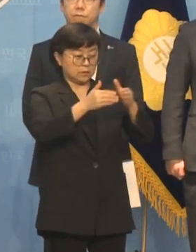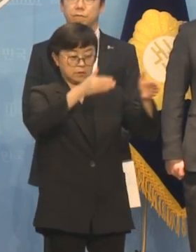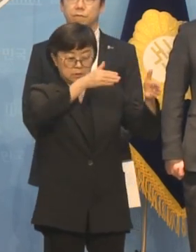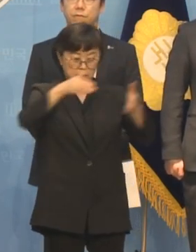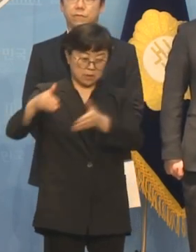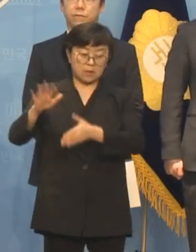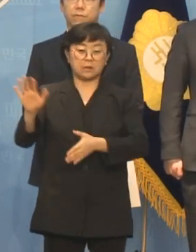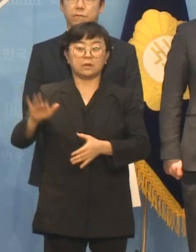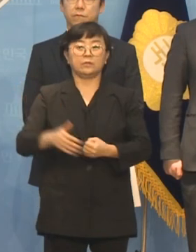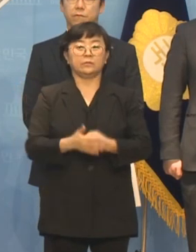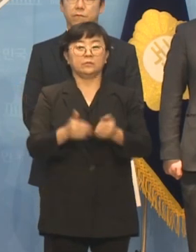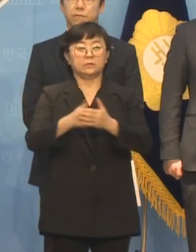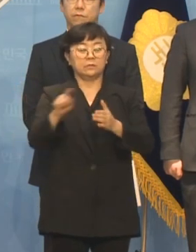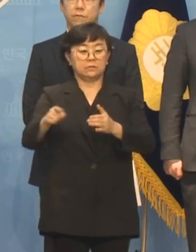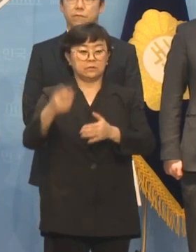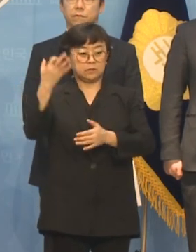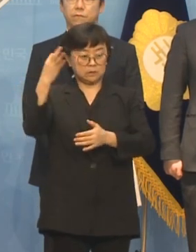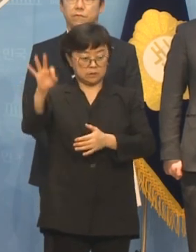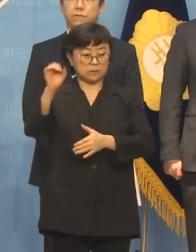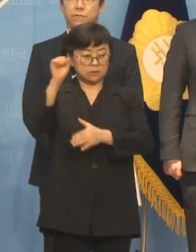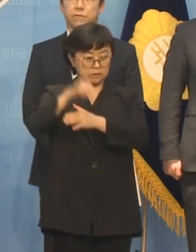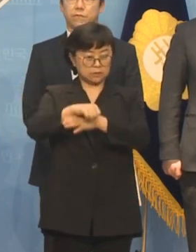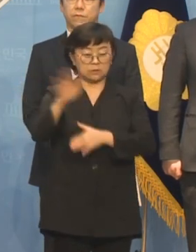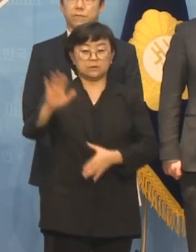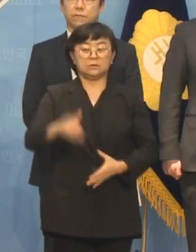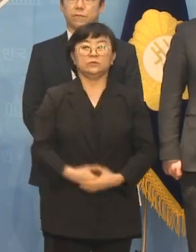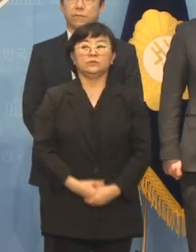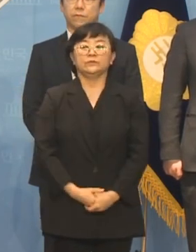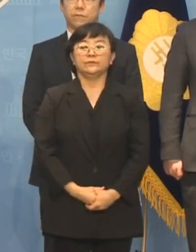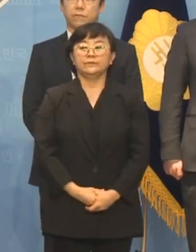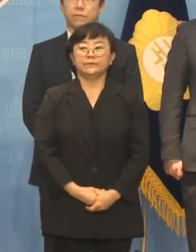결코 아니며 그것을 용인할 생각도 없습니다.